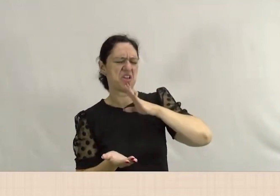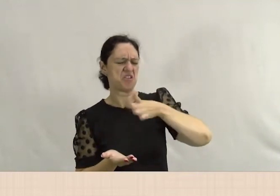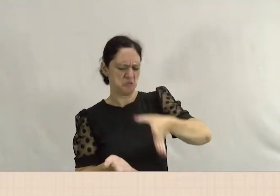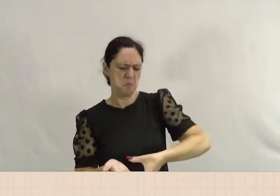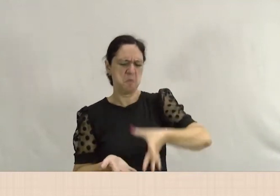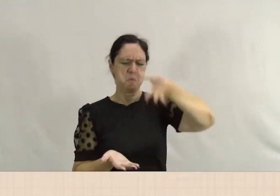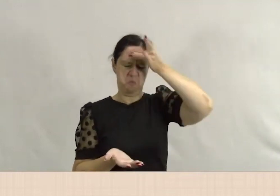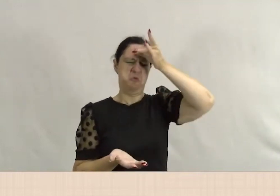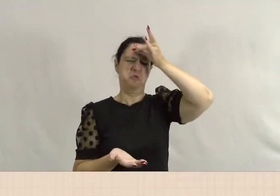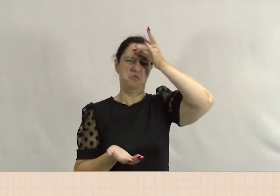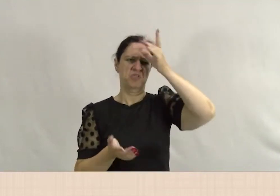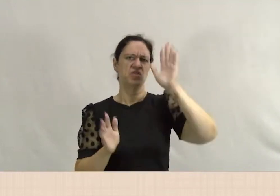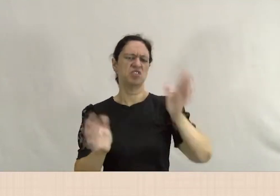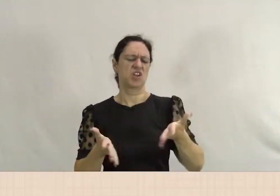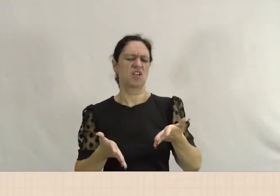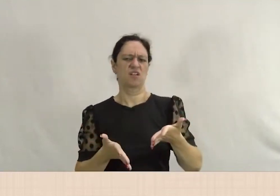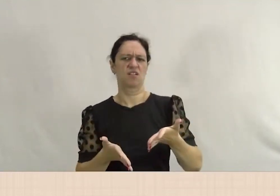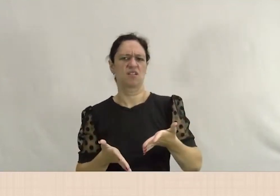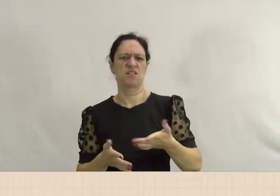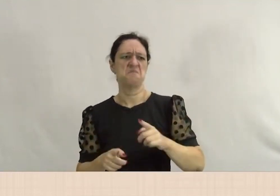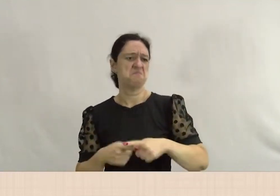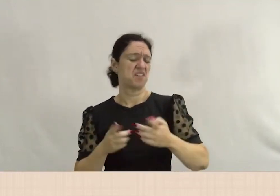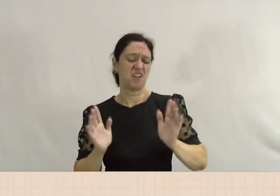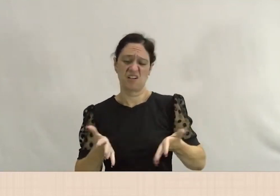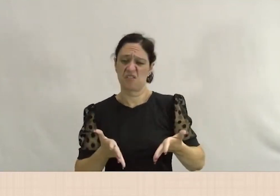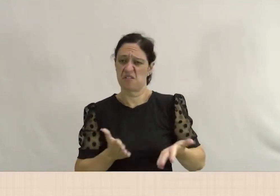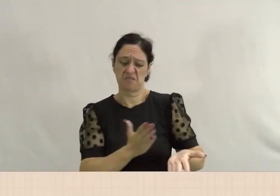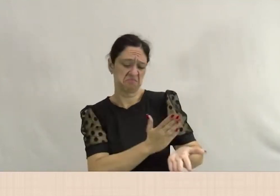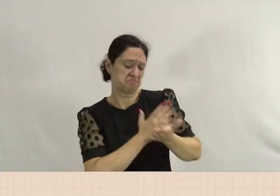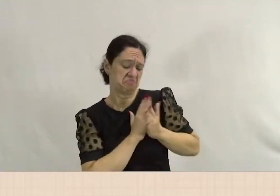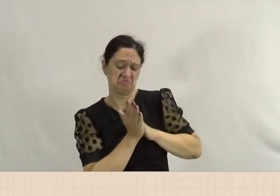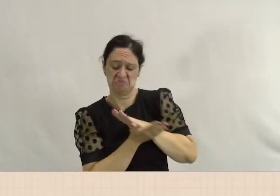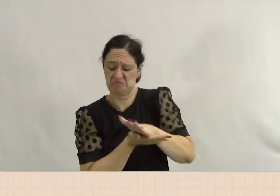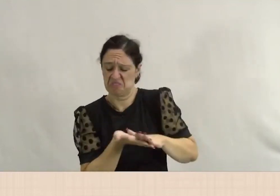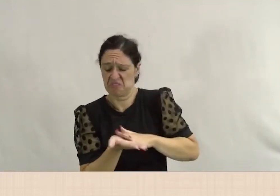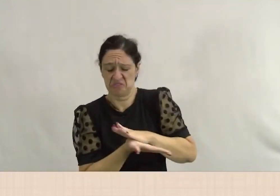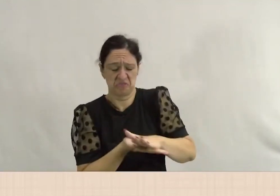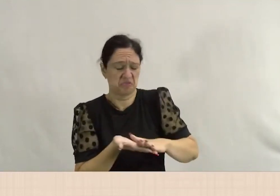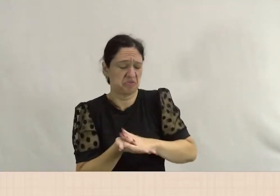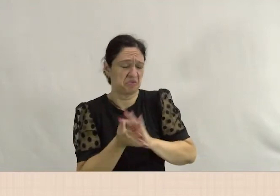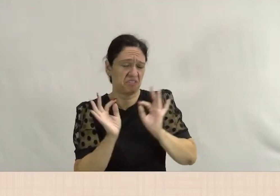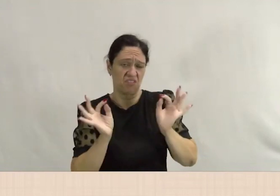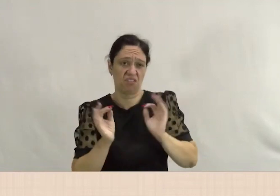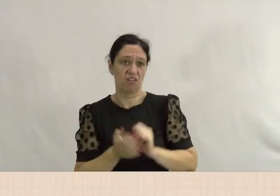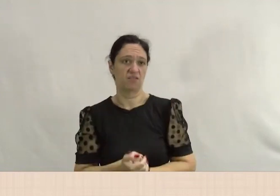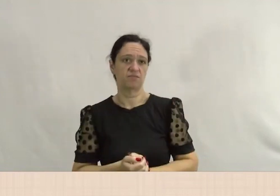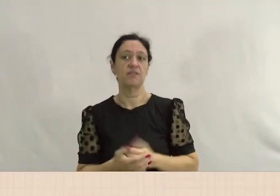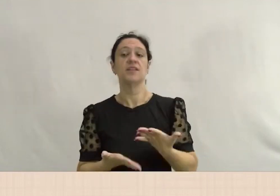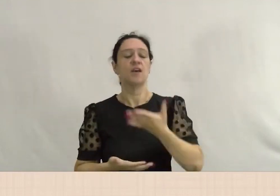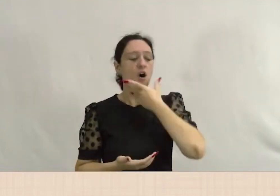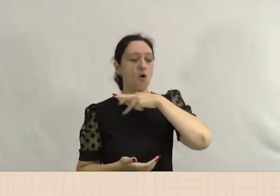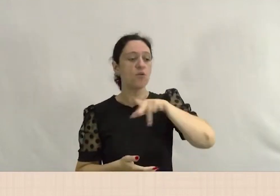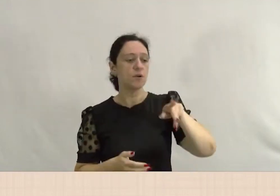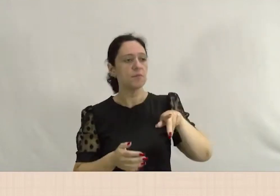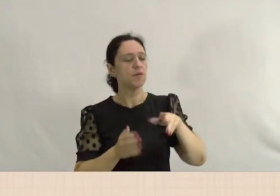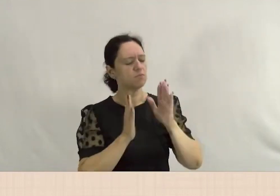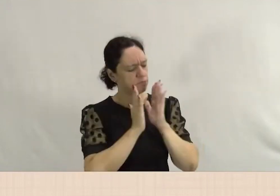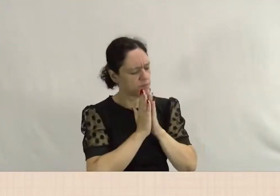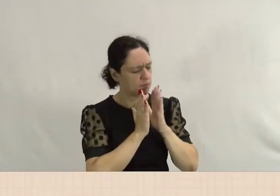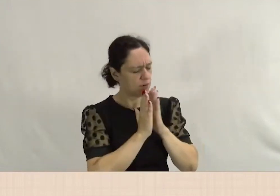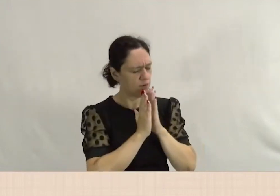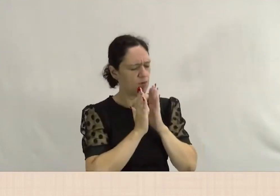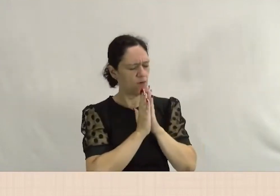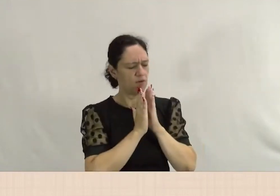frente. Só que nessa hora não está funcionando, não me ajuda em nada. Aí os irmãos oraram por ele,